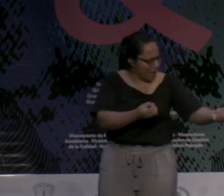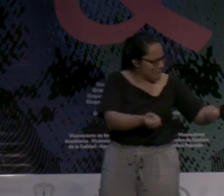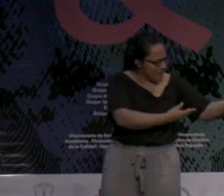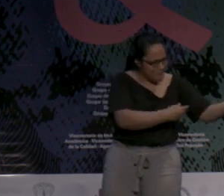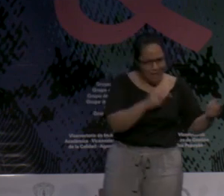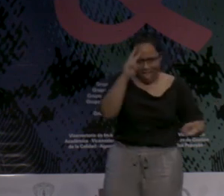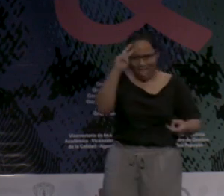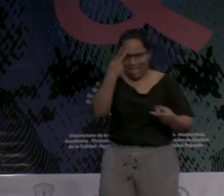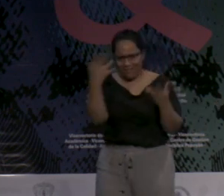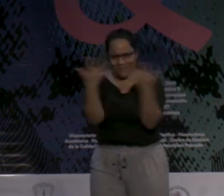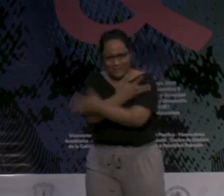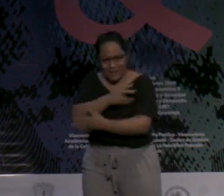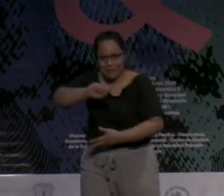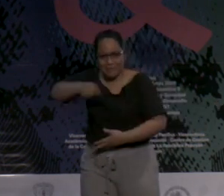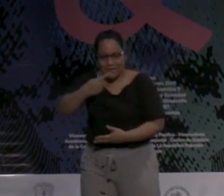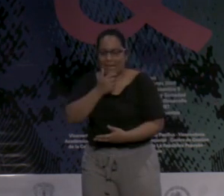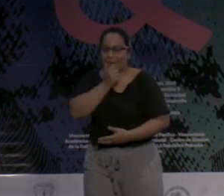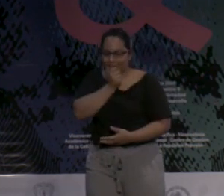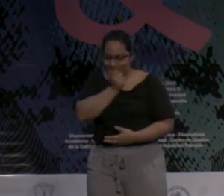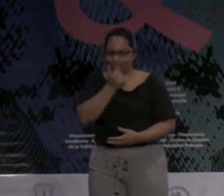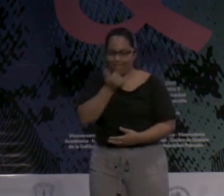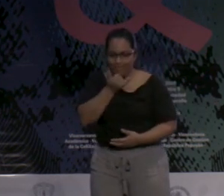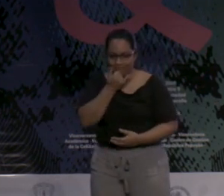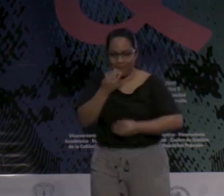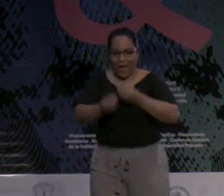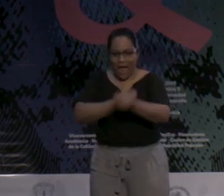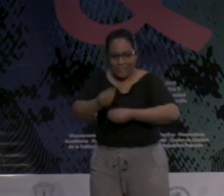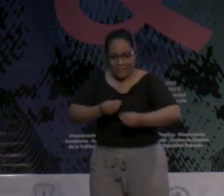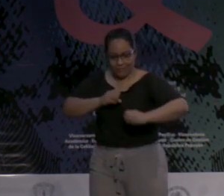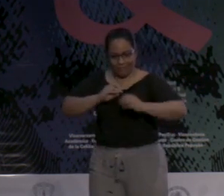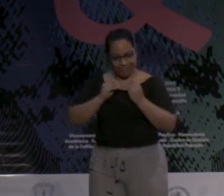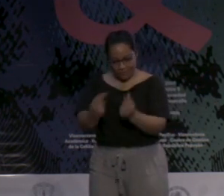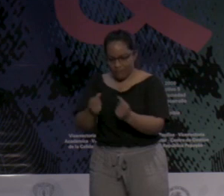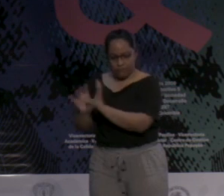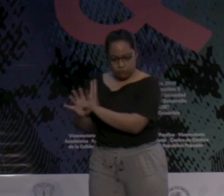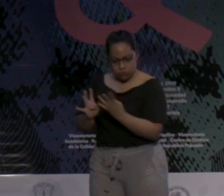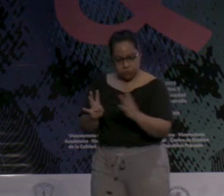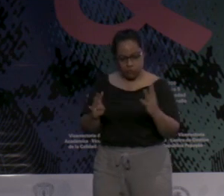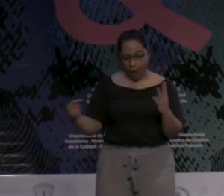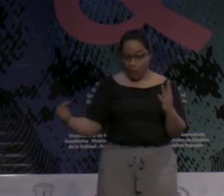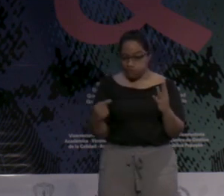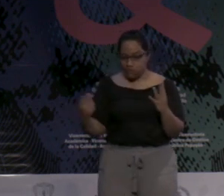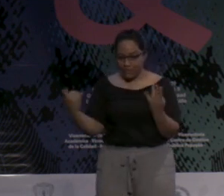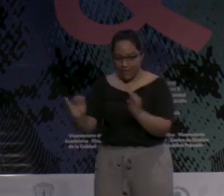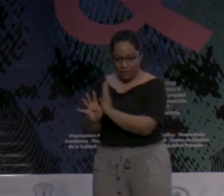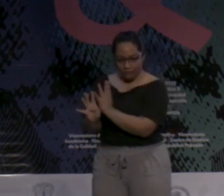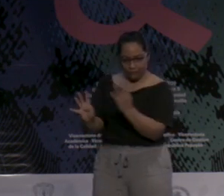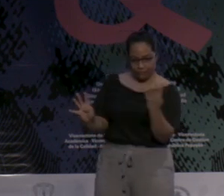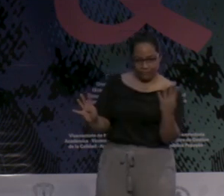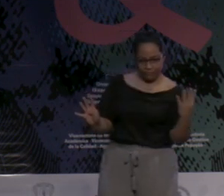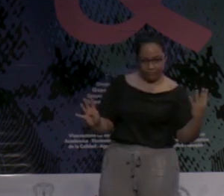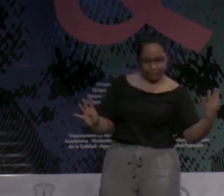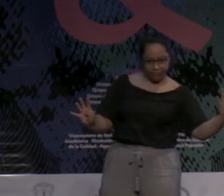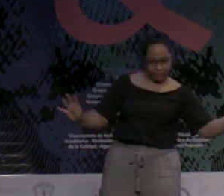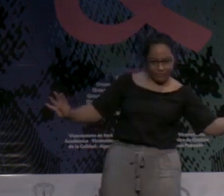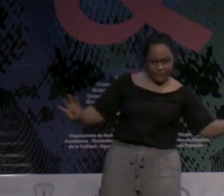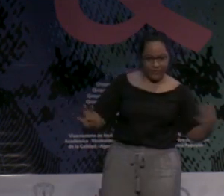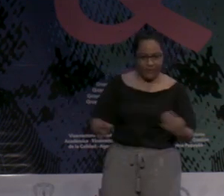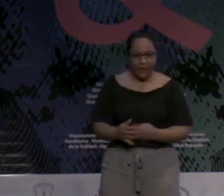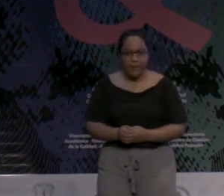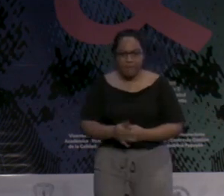un bombón y le llegaba un manimoto. El camino terminaba y nos sobró dinero, llegaron unas papas